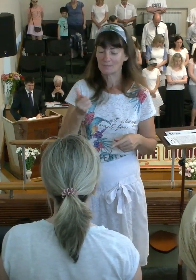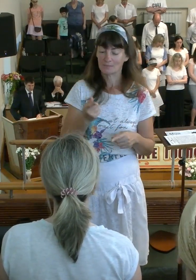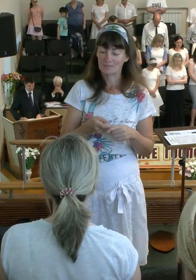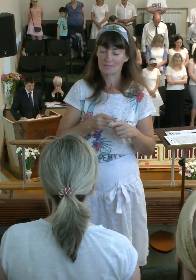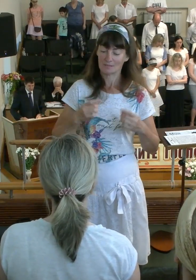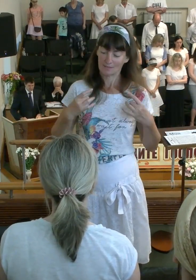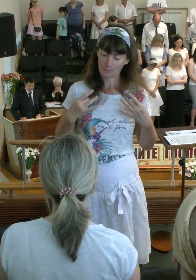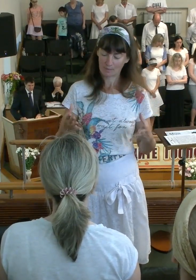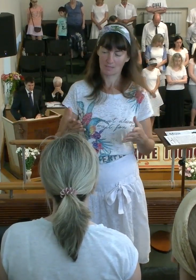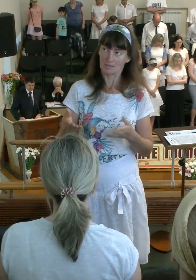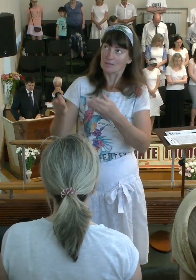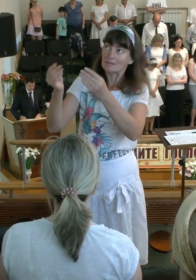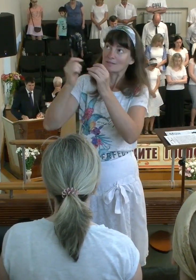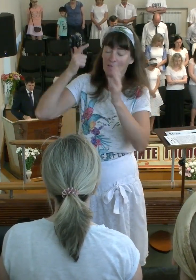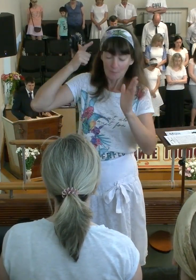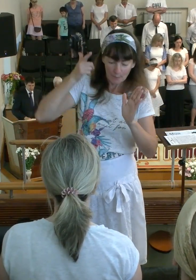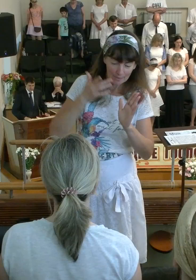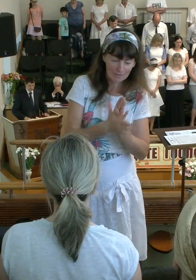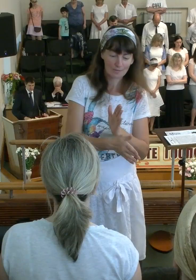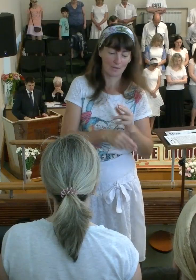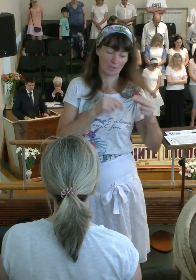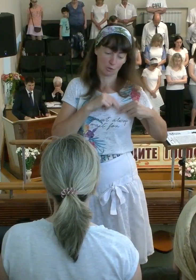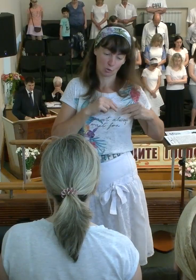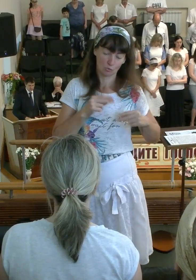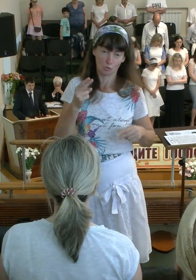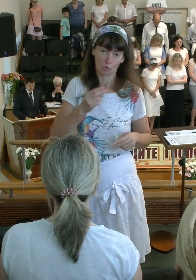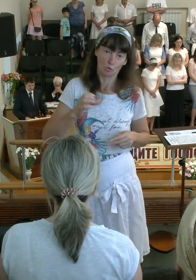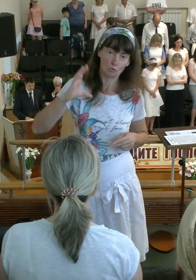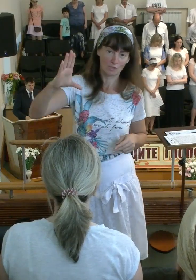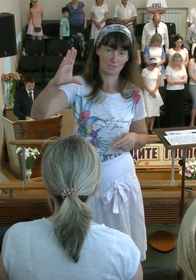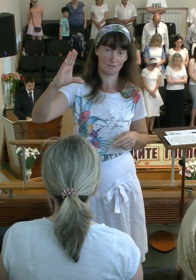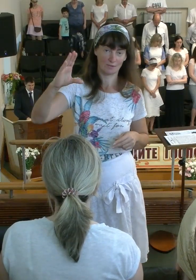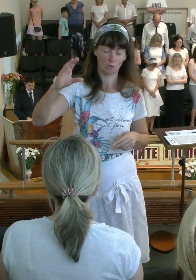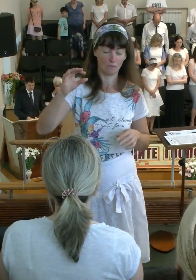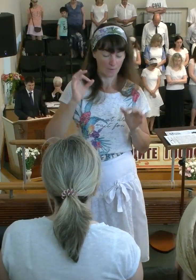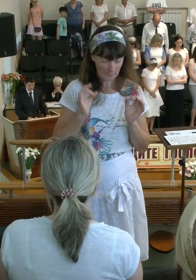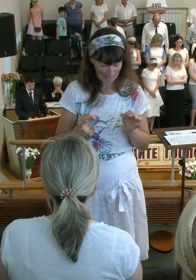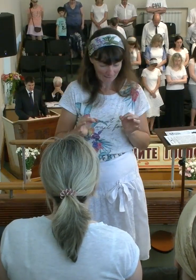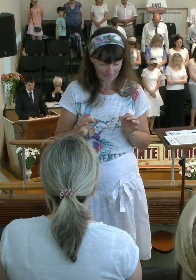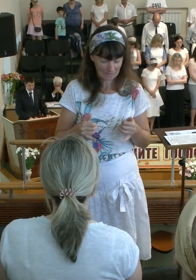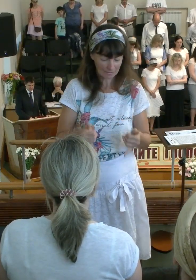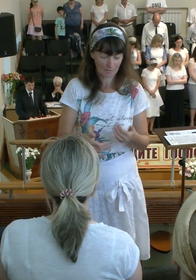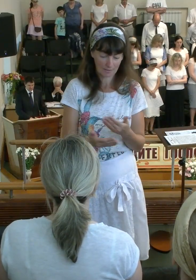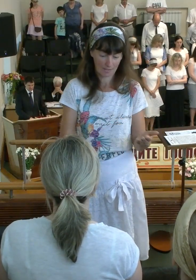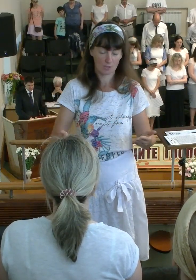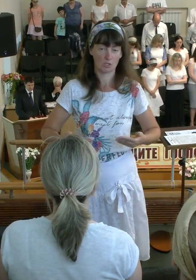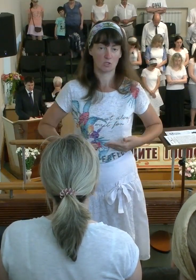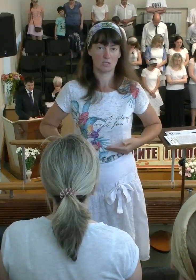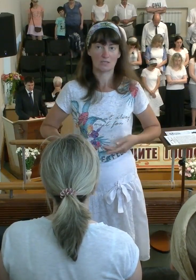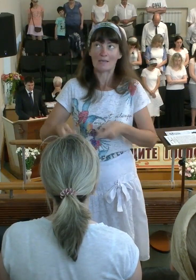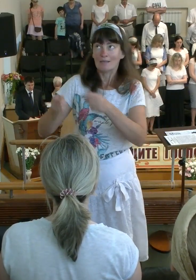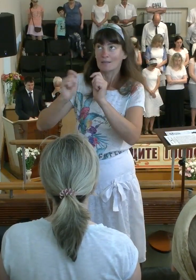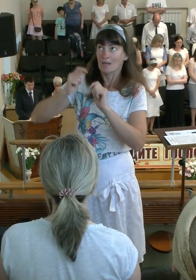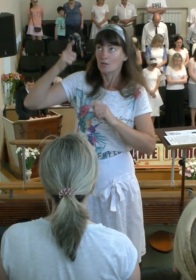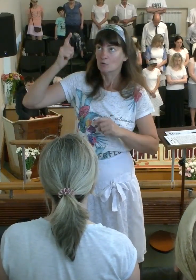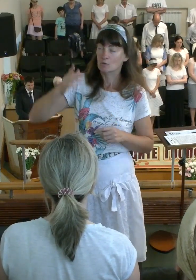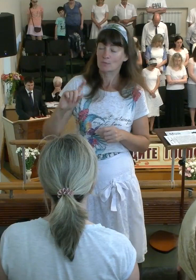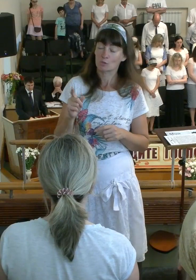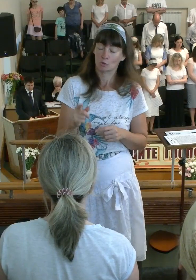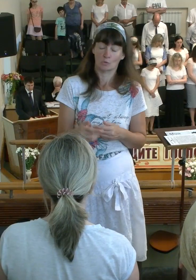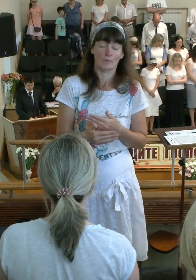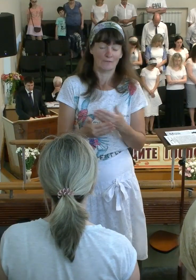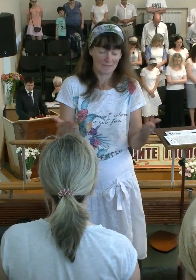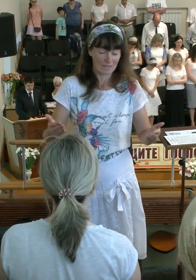Господи, понимать работу Духа Святого правильно в нашей жизни. И дай, Господи, чтобы наши жизни